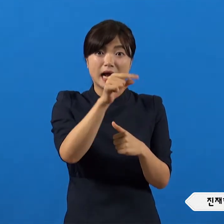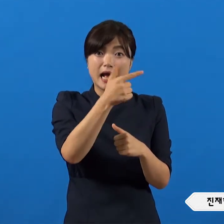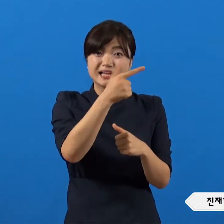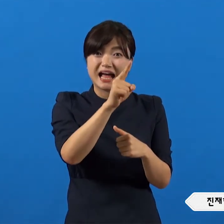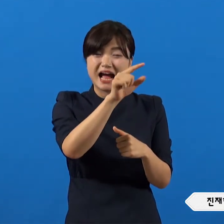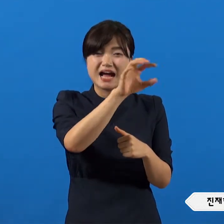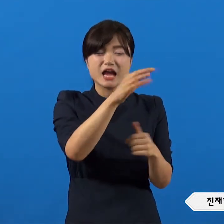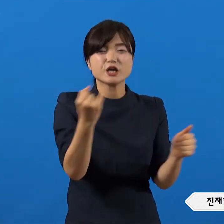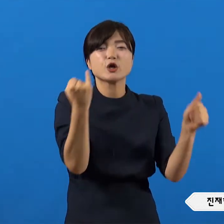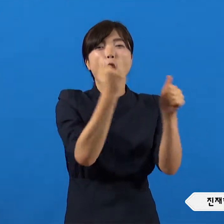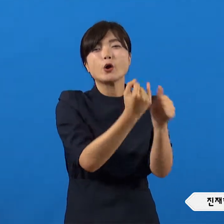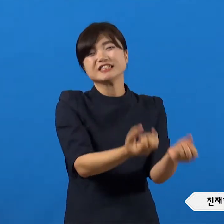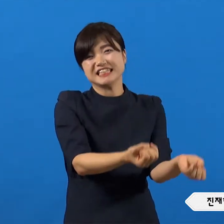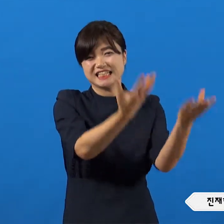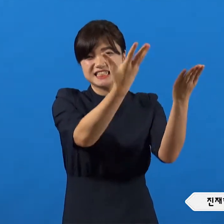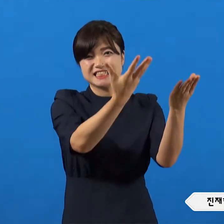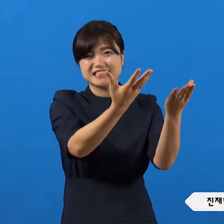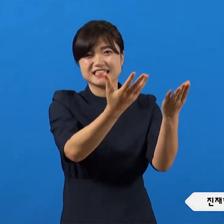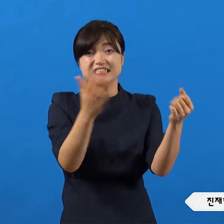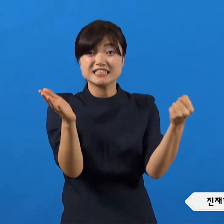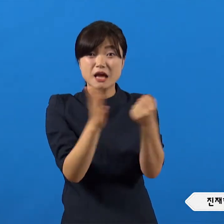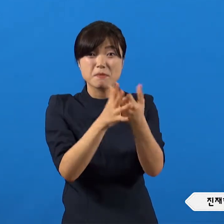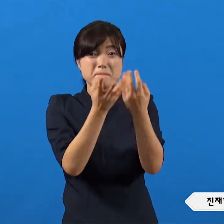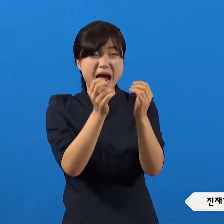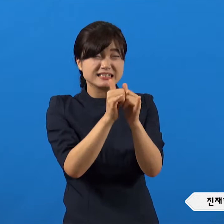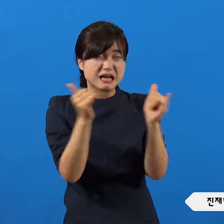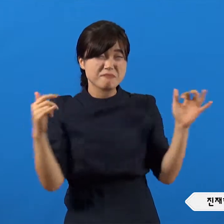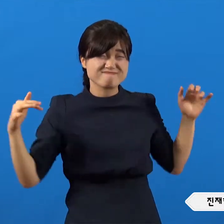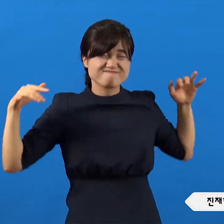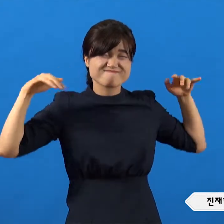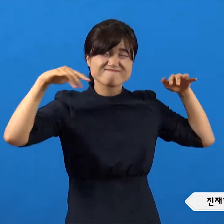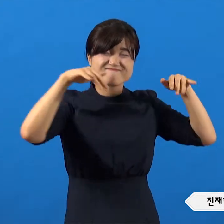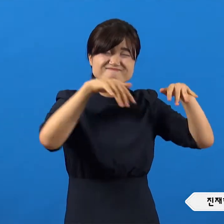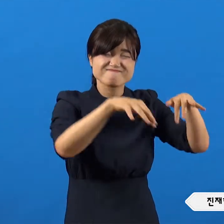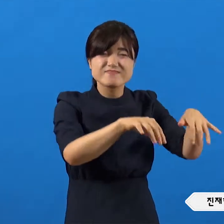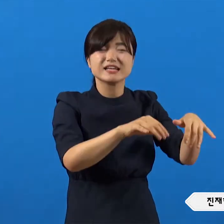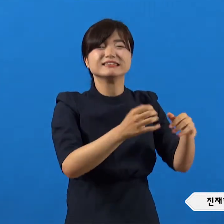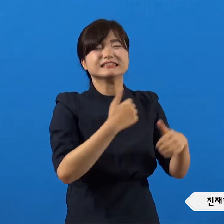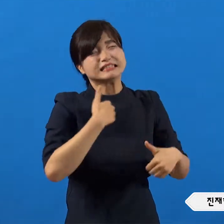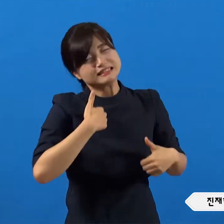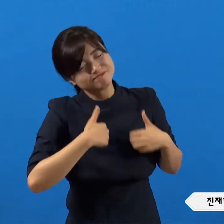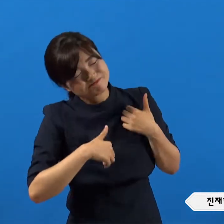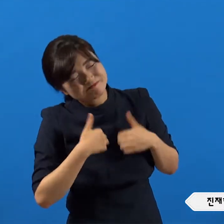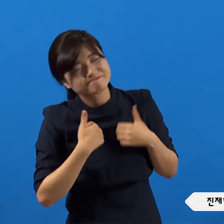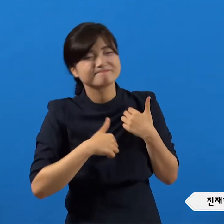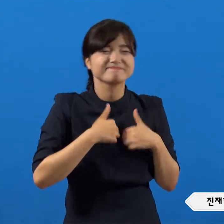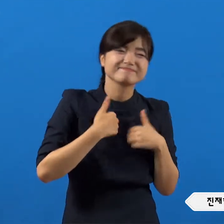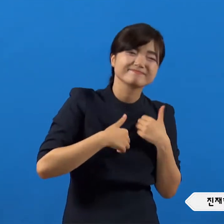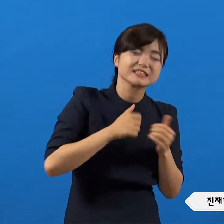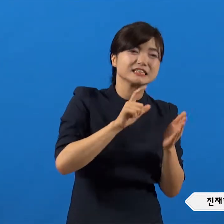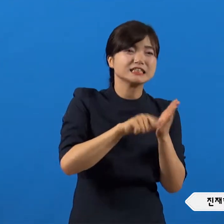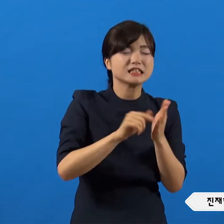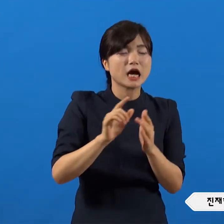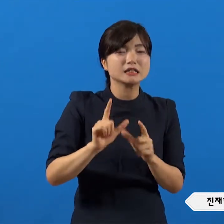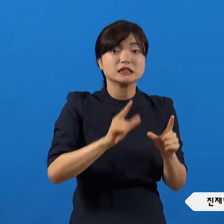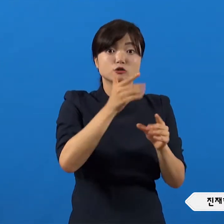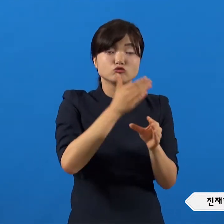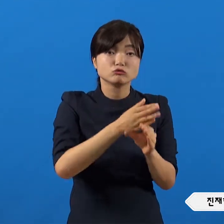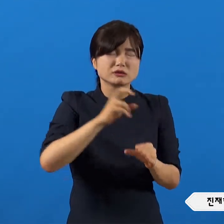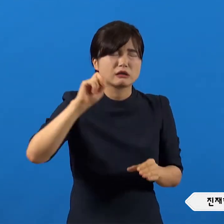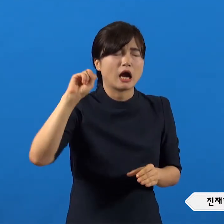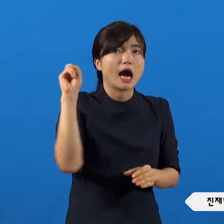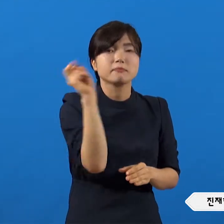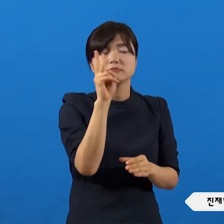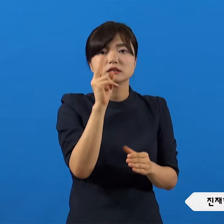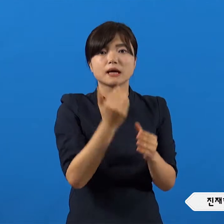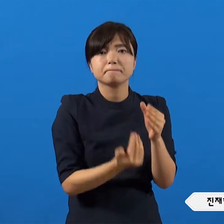혼인 잔치입니다. 그래서 많은 사람들이 즐거운 시간을 보내고 있는데 그만 큰일이